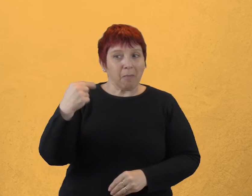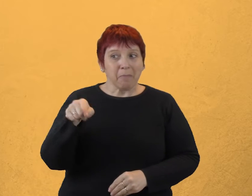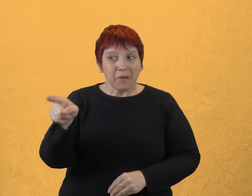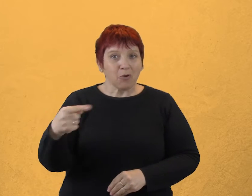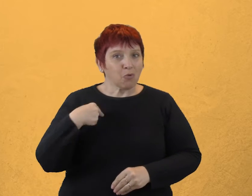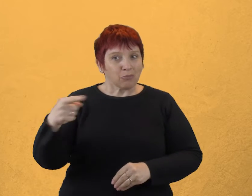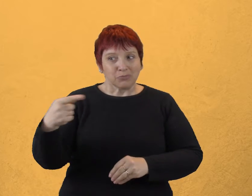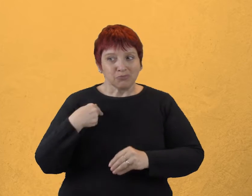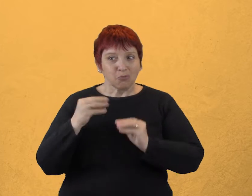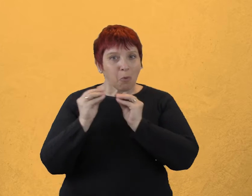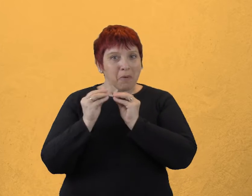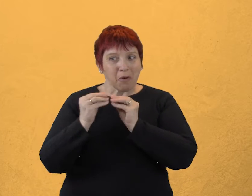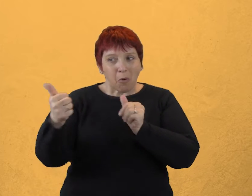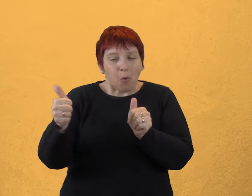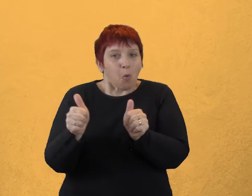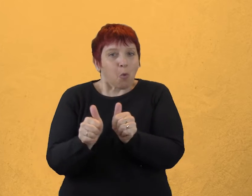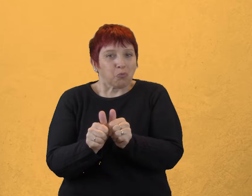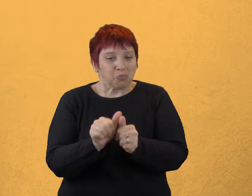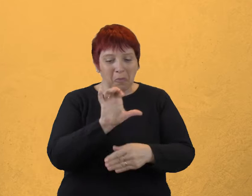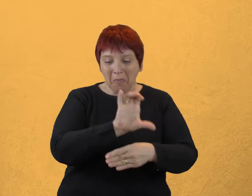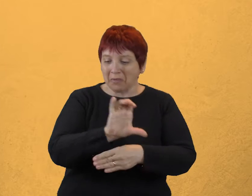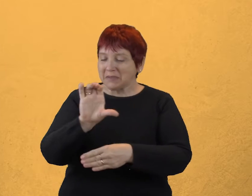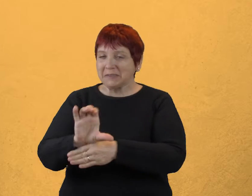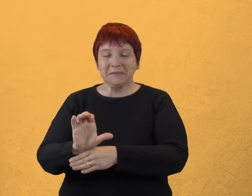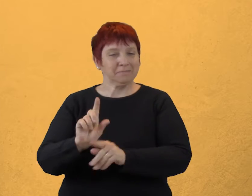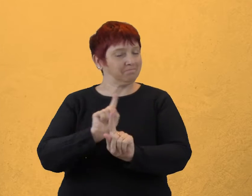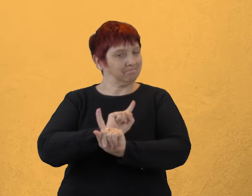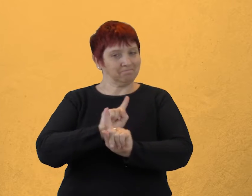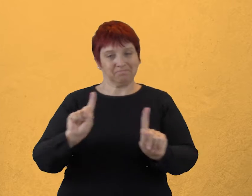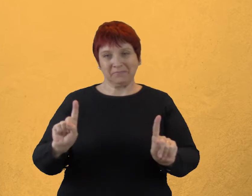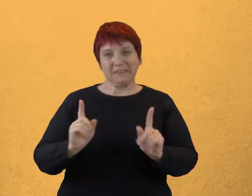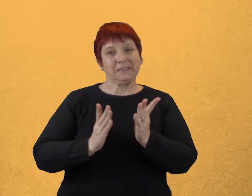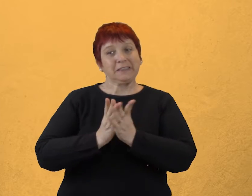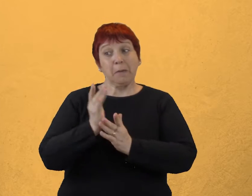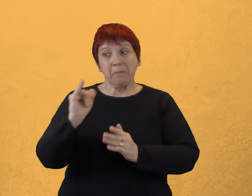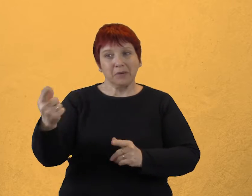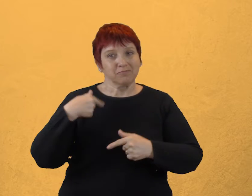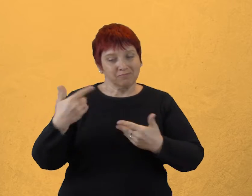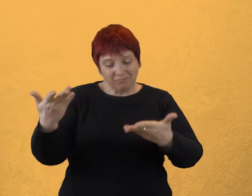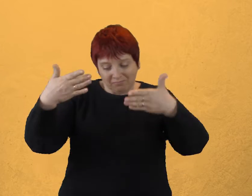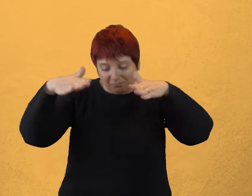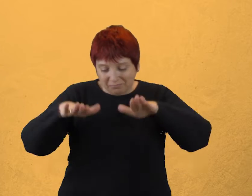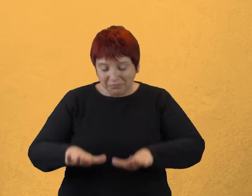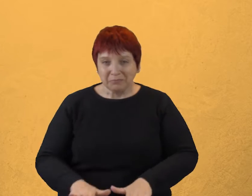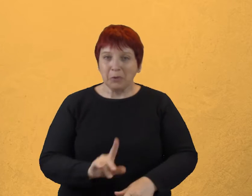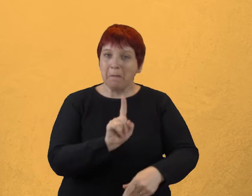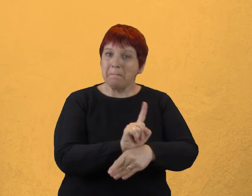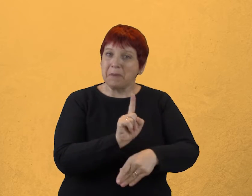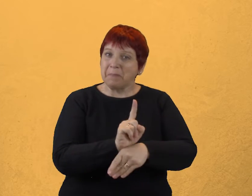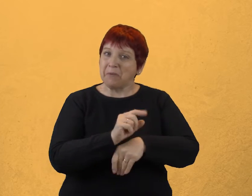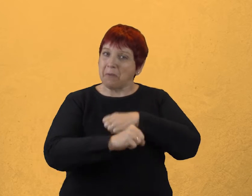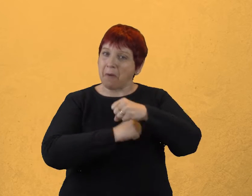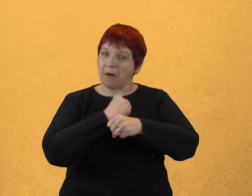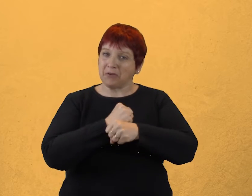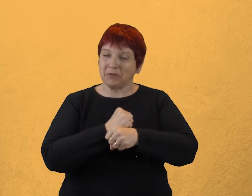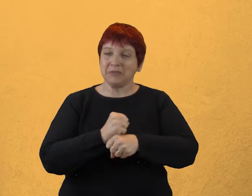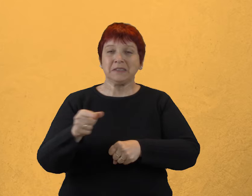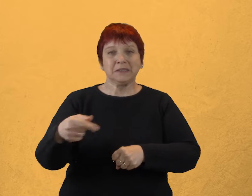porque siempre nos tocaron grupos diferentes, pero la conozco desde primer año y ahora que ella está en quinto A y yo estoy en